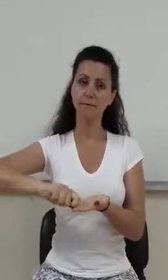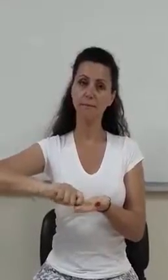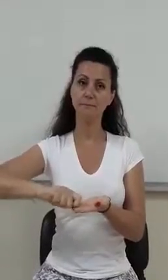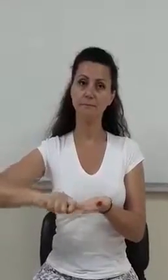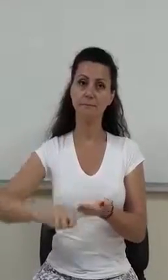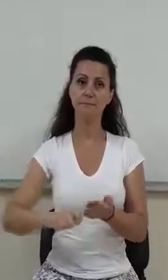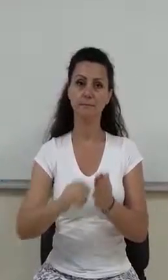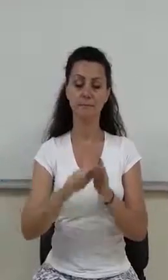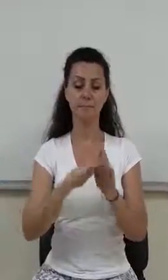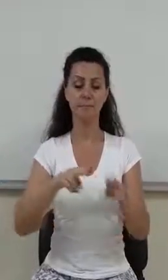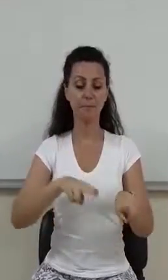kitap,